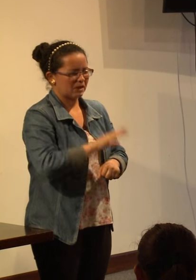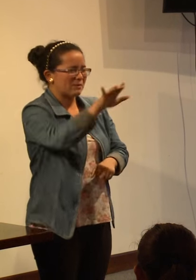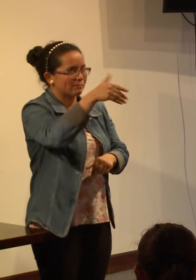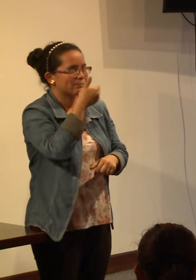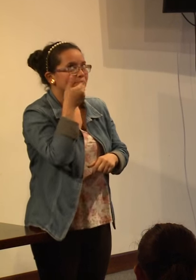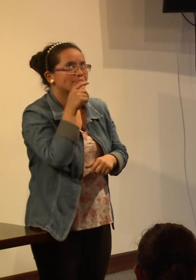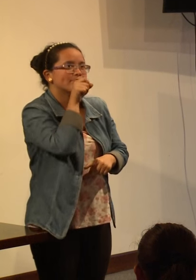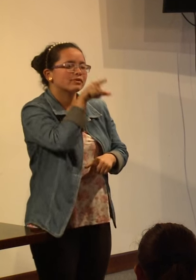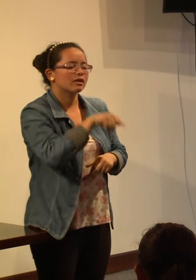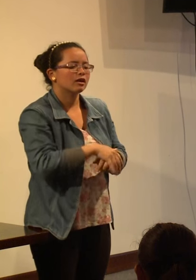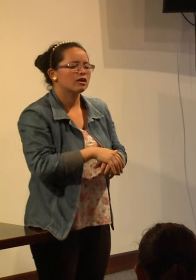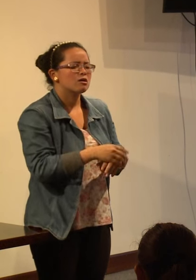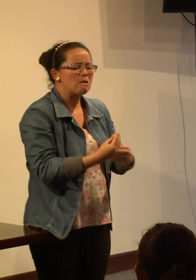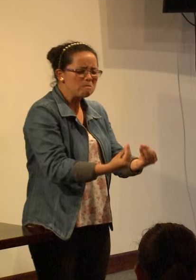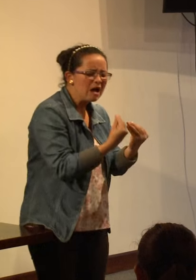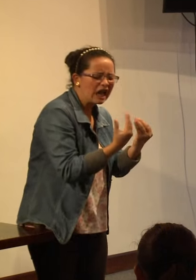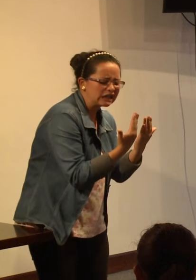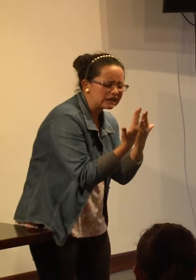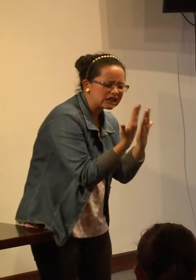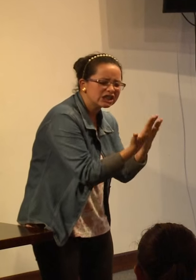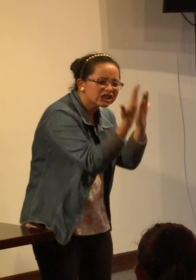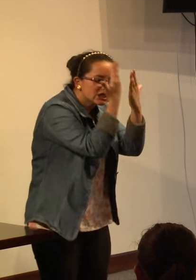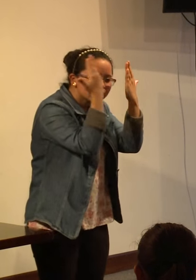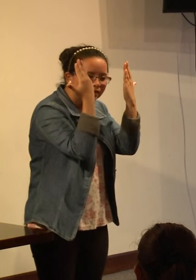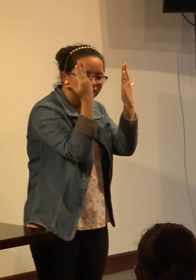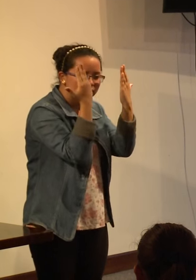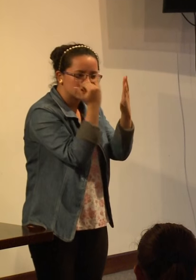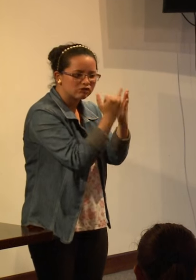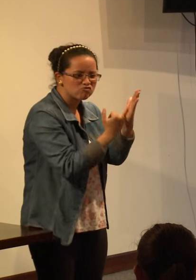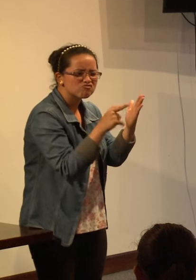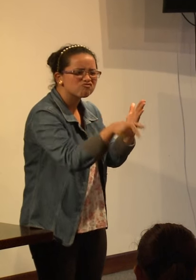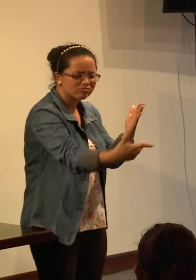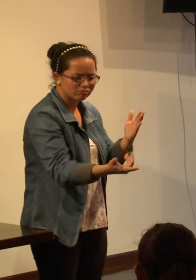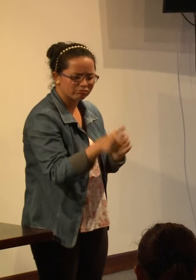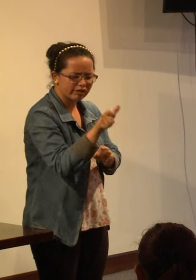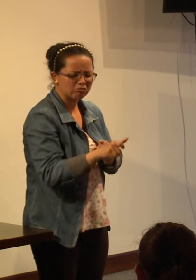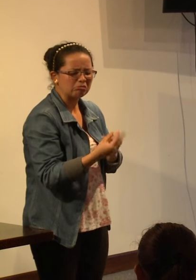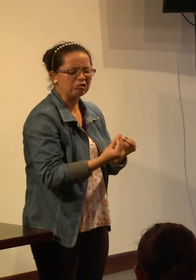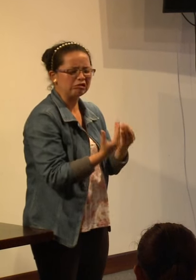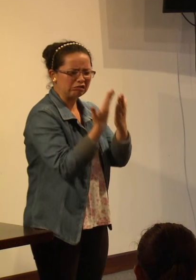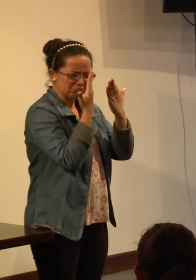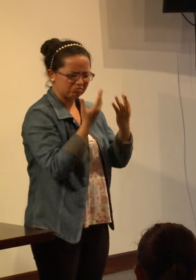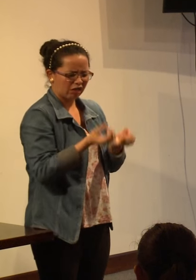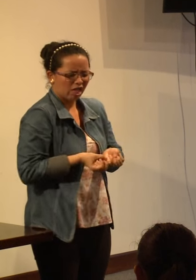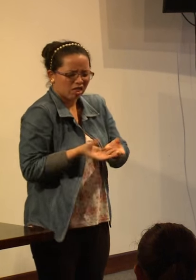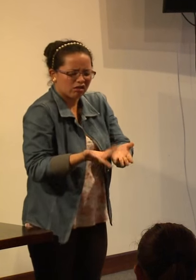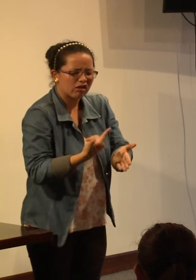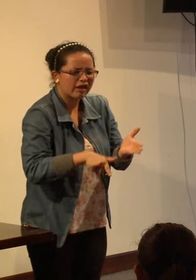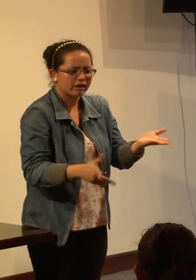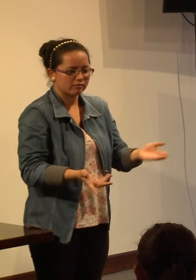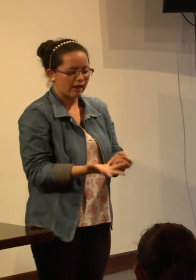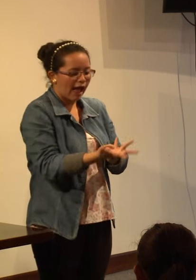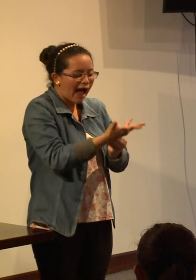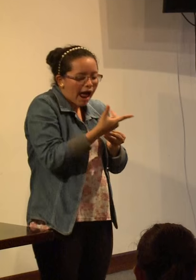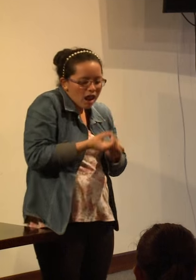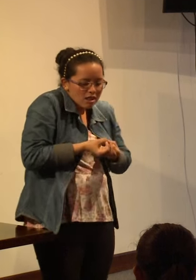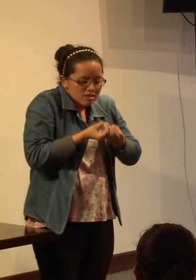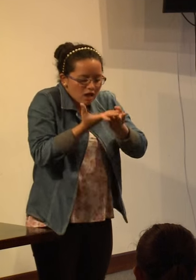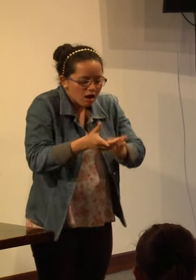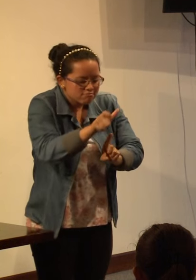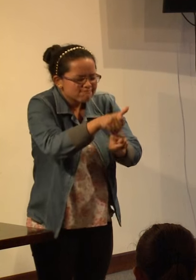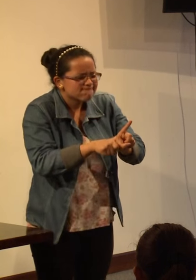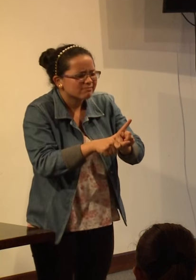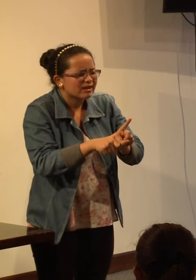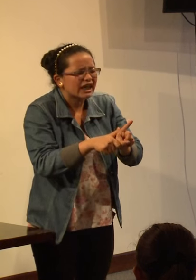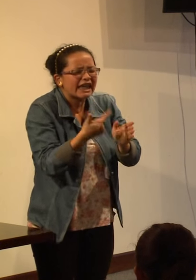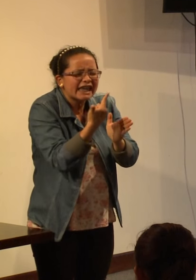forma, ¿para qué diablos le sirve aprender a dibujar? ¿Ustedes qué creen que es eso que le aporta solo las artes plásticas a un ser humano?